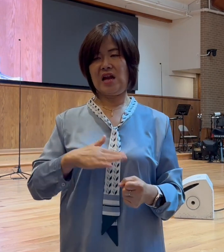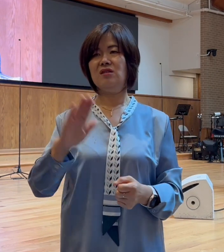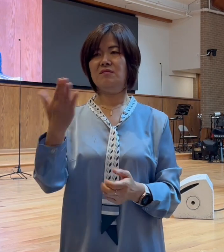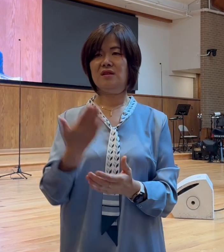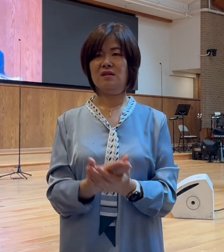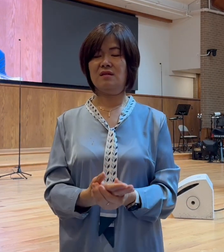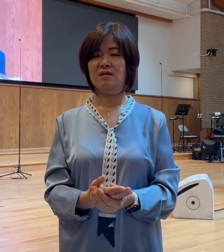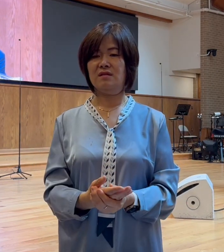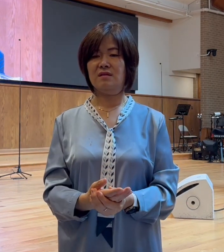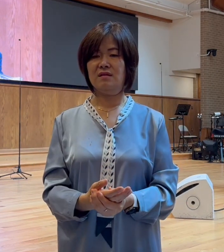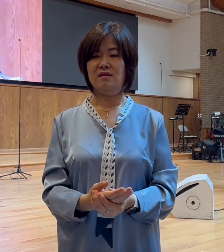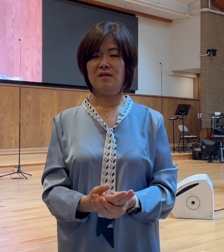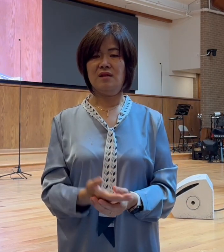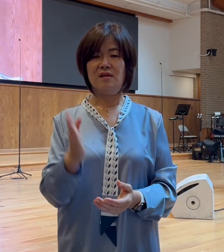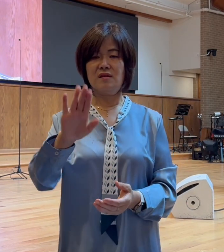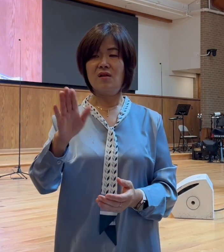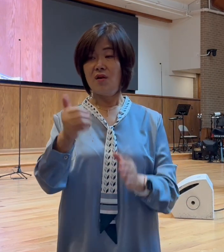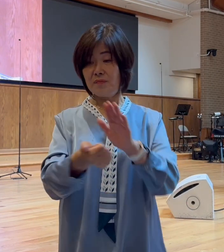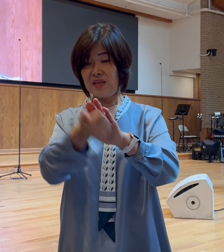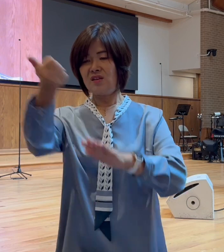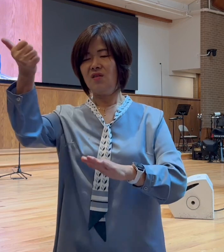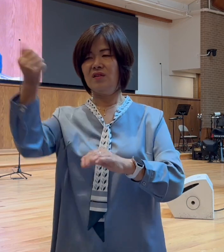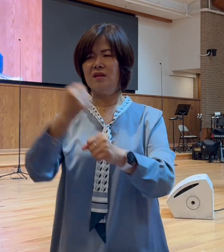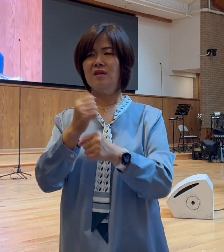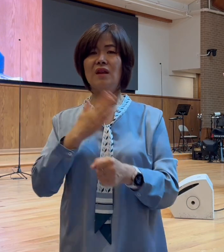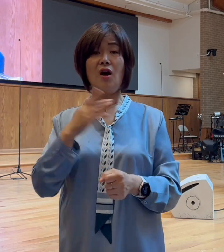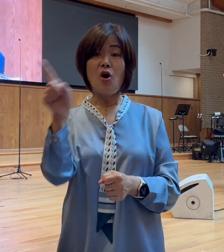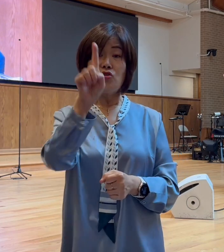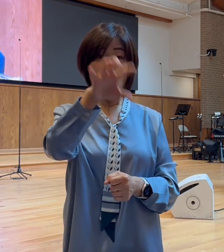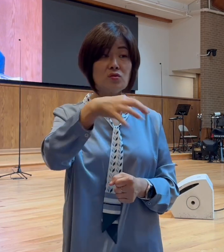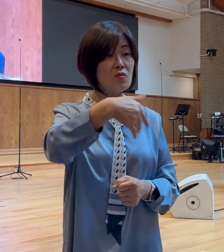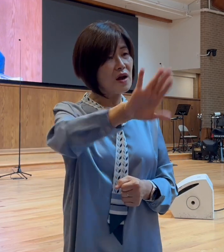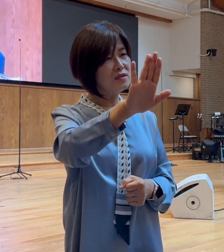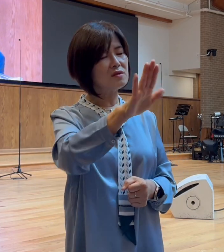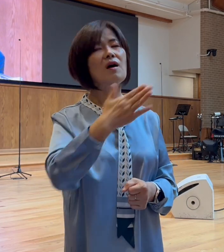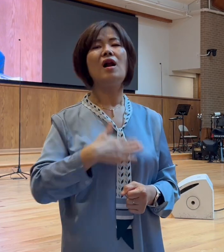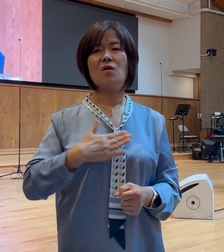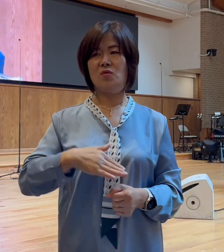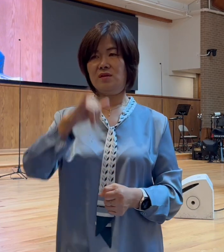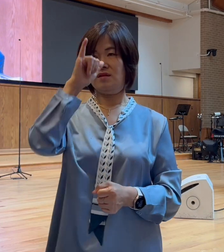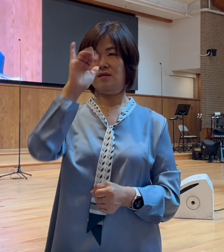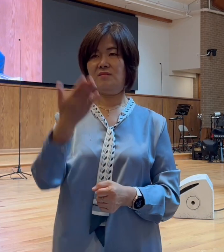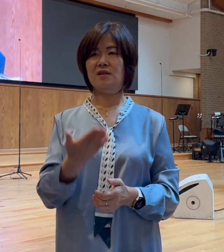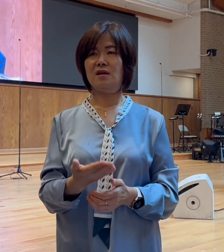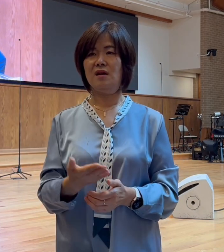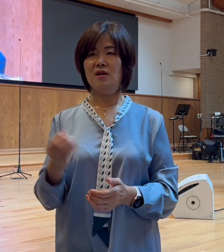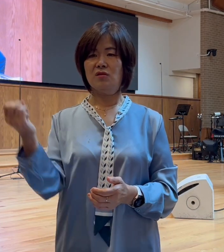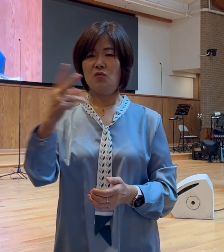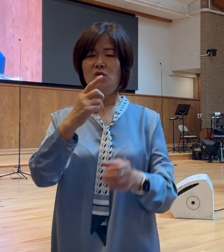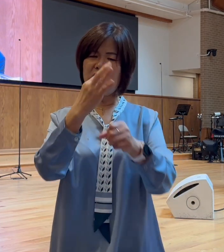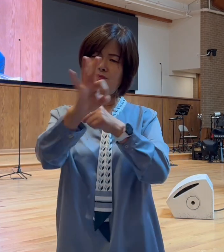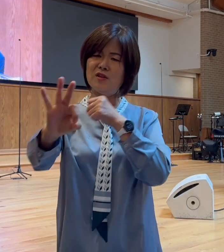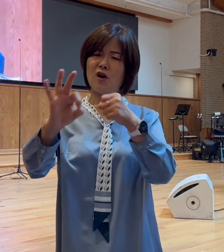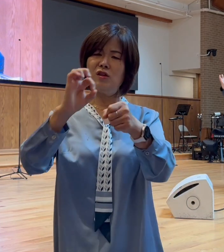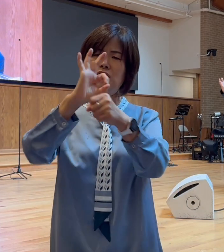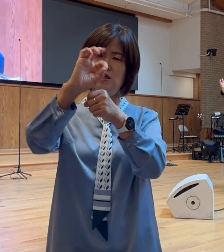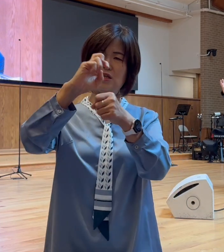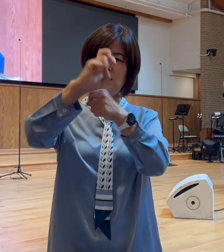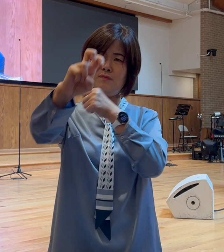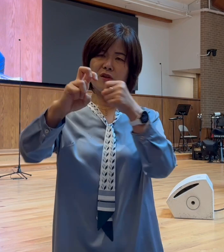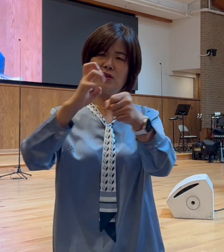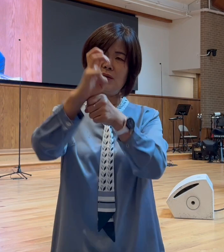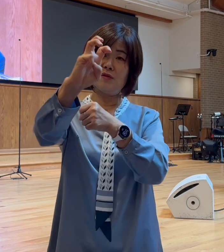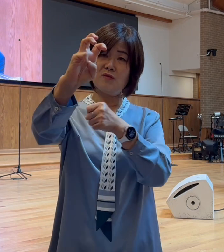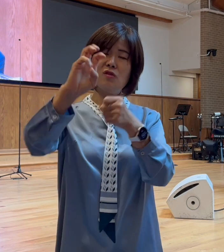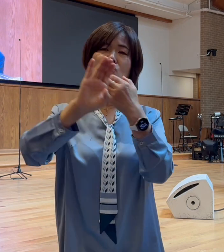거죠. 둘째, 비전에는 내가 어디로 가고 있는지에 대해서 알아야 된다는 것입니다. 10년 후에, 20년 후에,